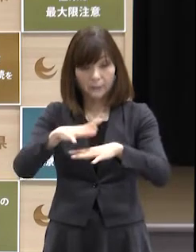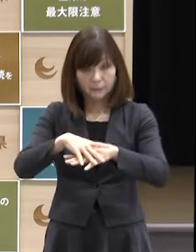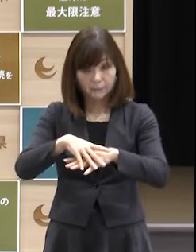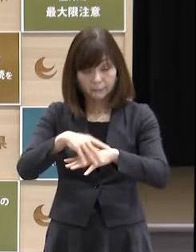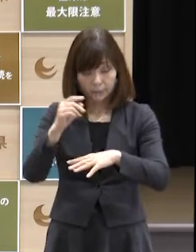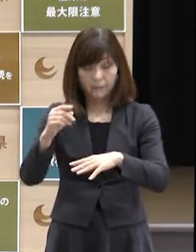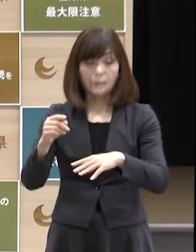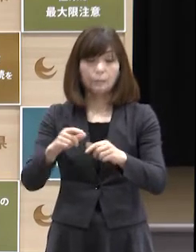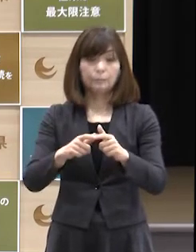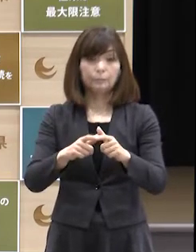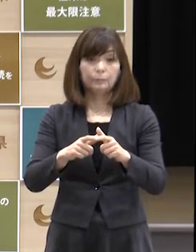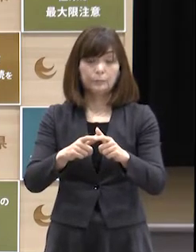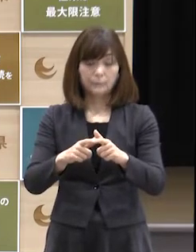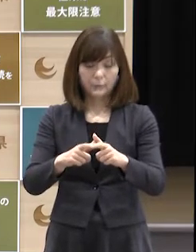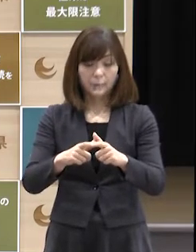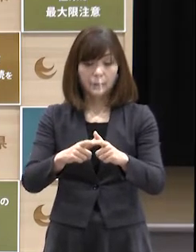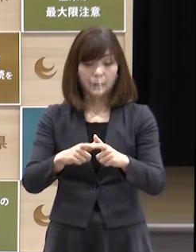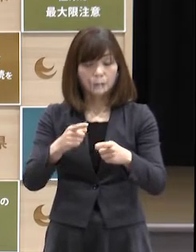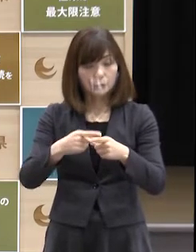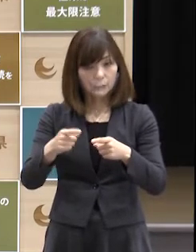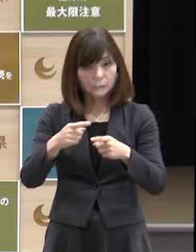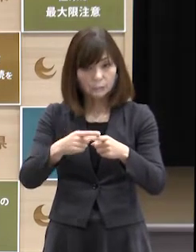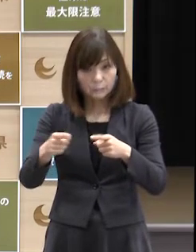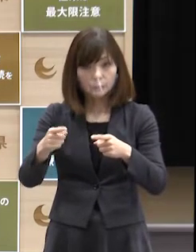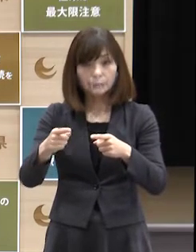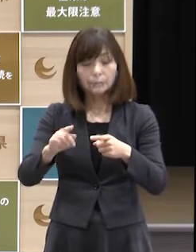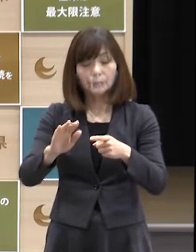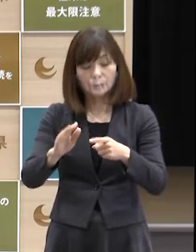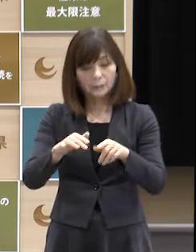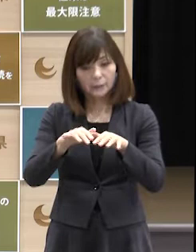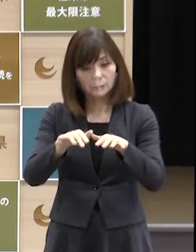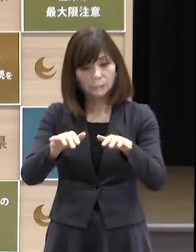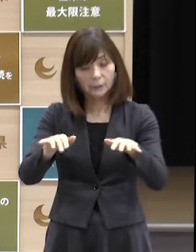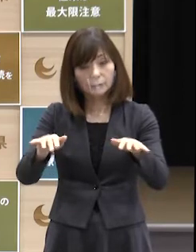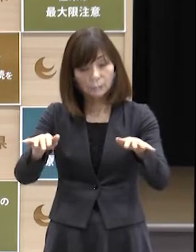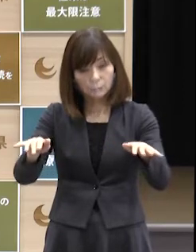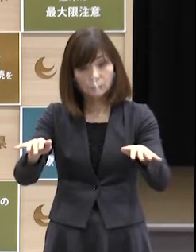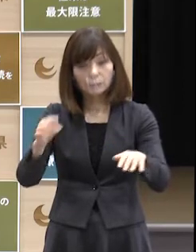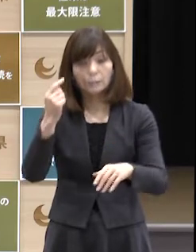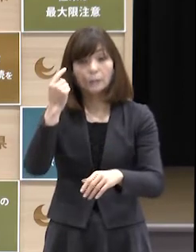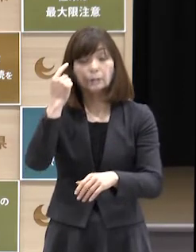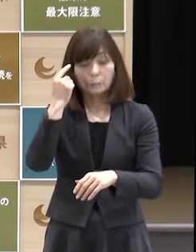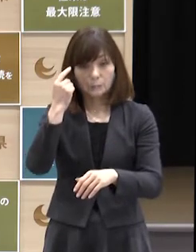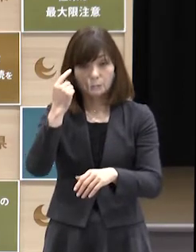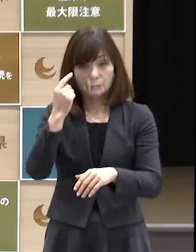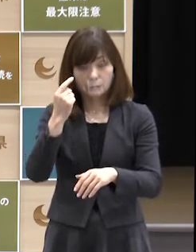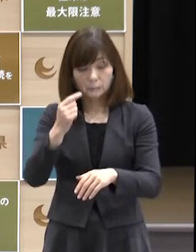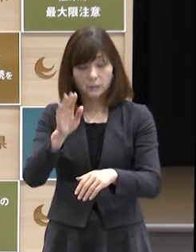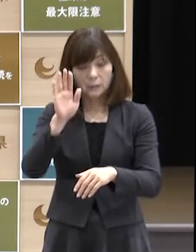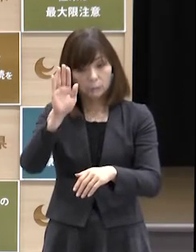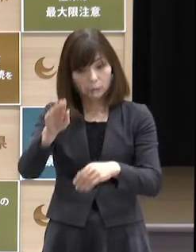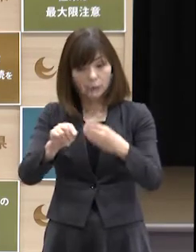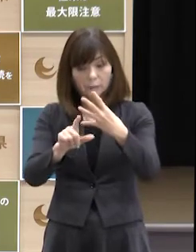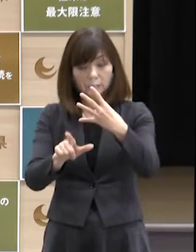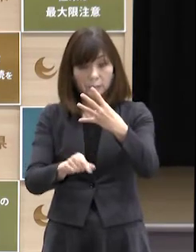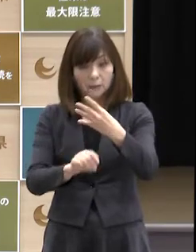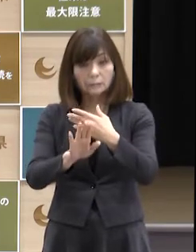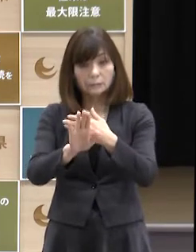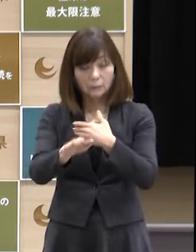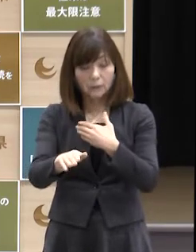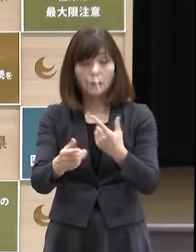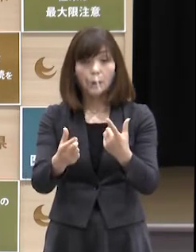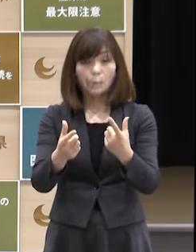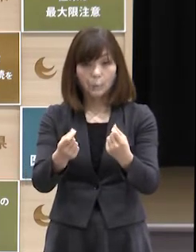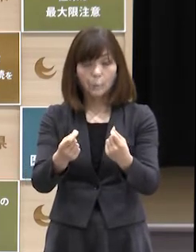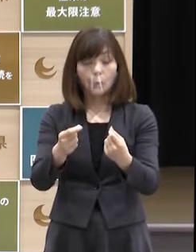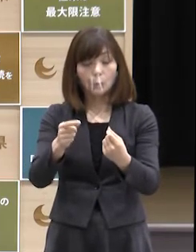少しずつ広がっているということをですね、感じているんですけども、新年度もですね、こういった機運をさらに高めていく